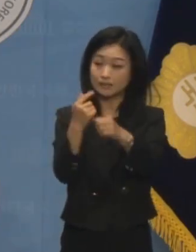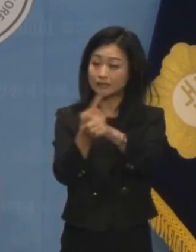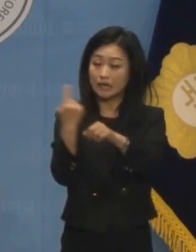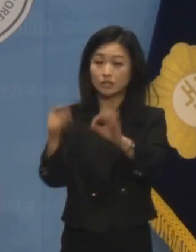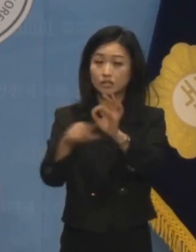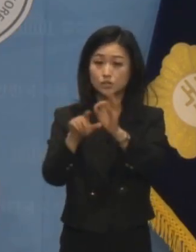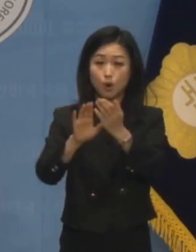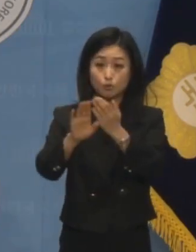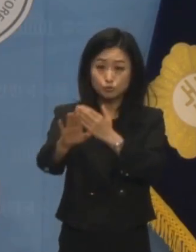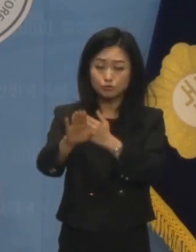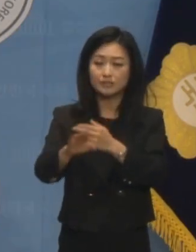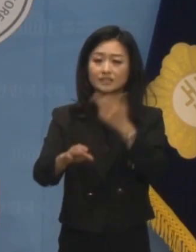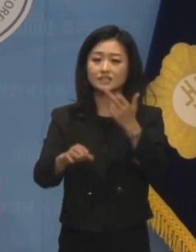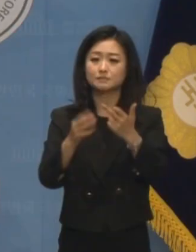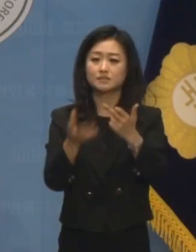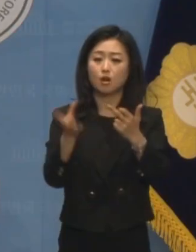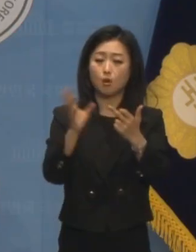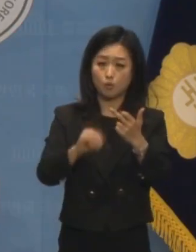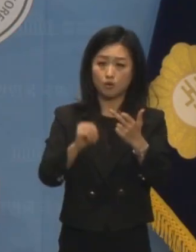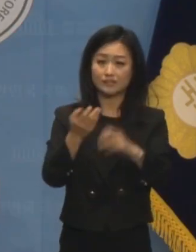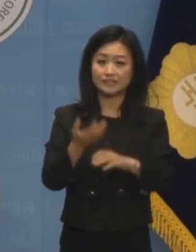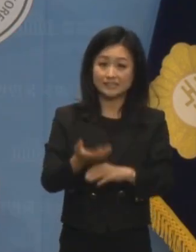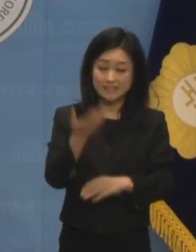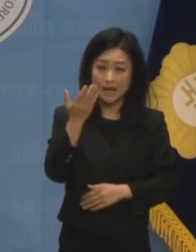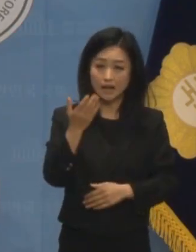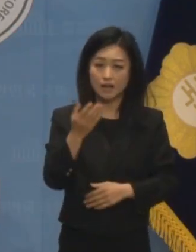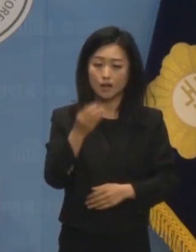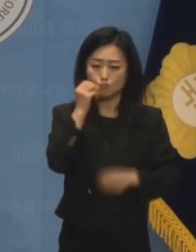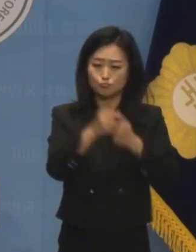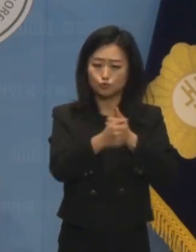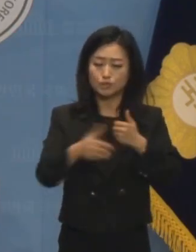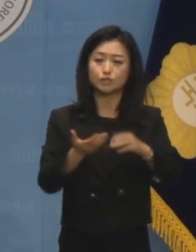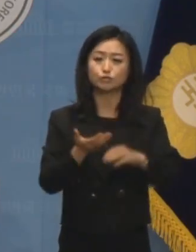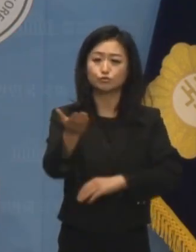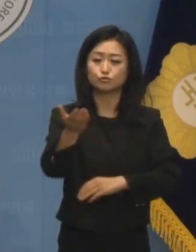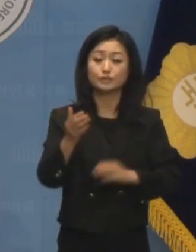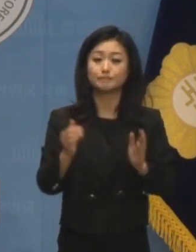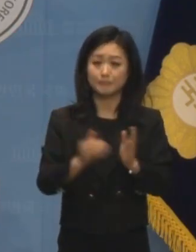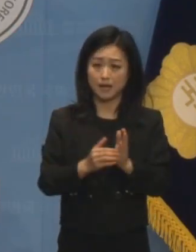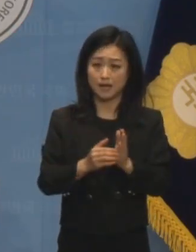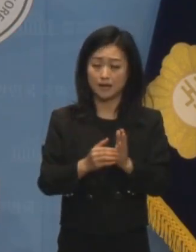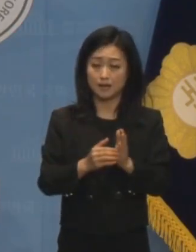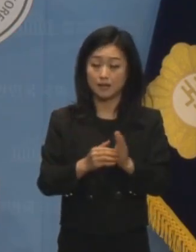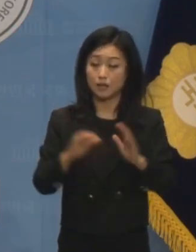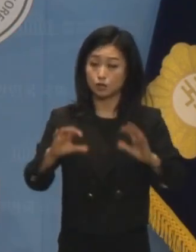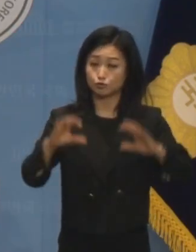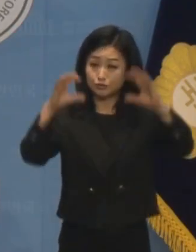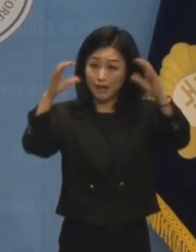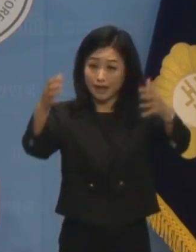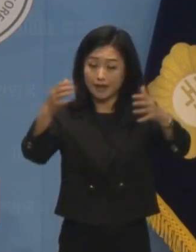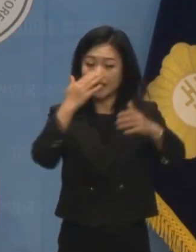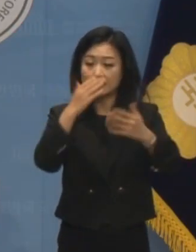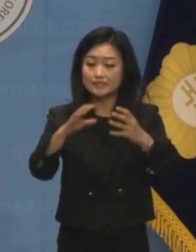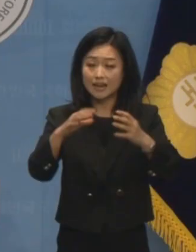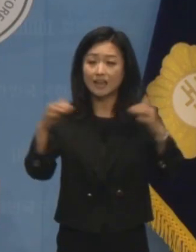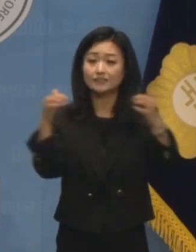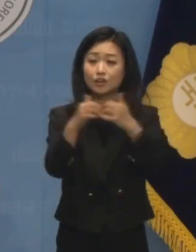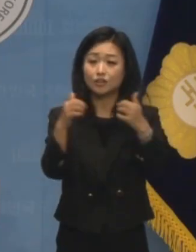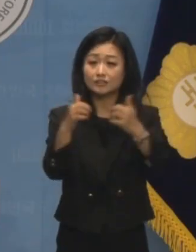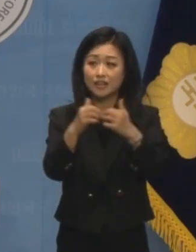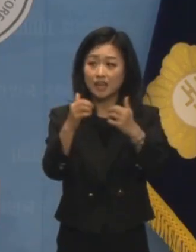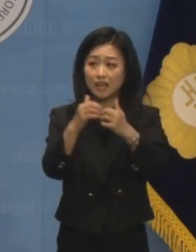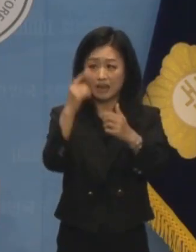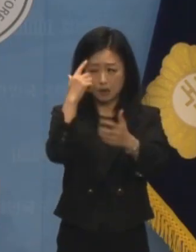이후로는 17억 원이 넘게 무기를 수출했습니다. 이미 국제사회는 이스라엘의 전쟁